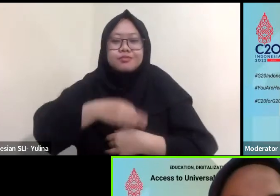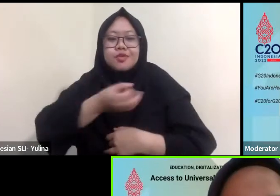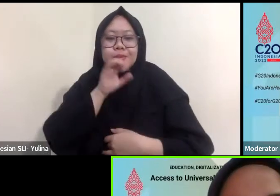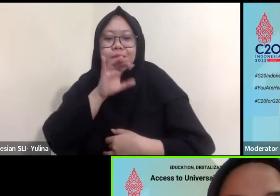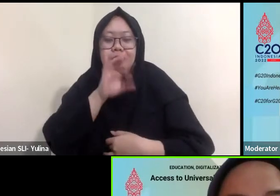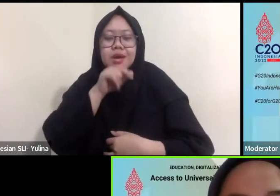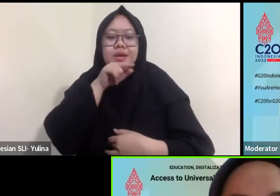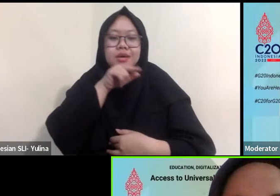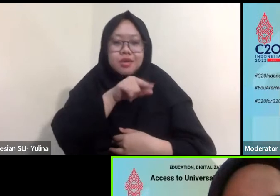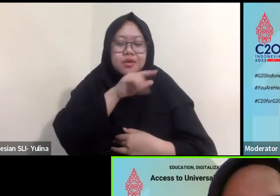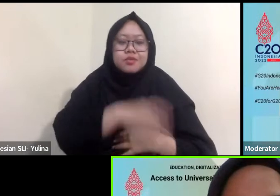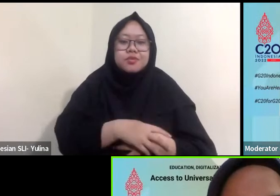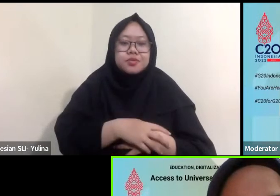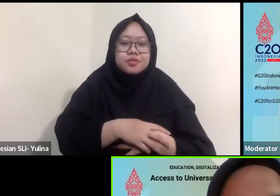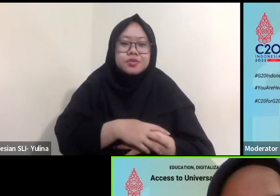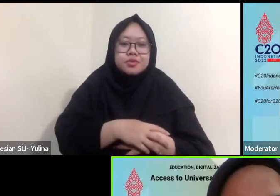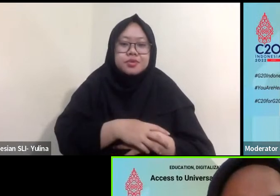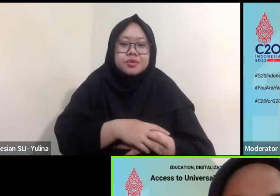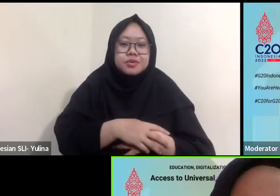merupakan